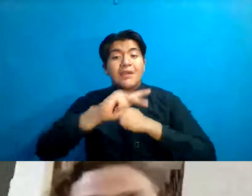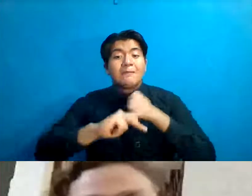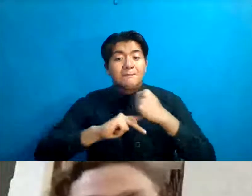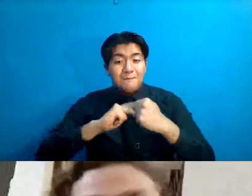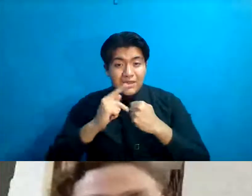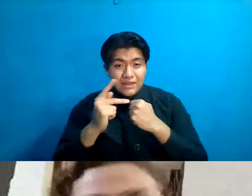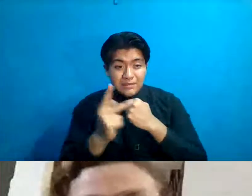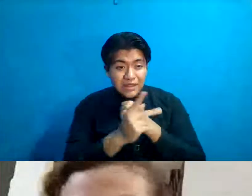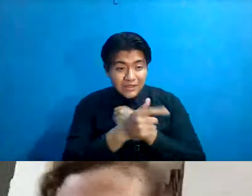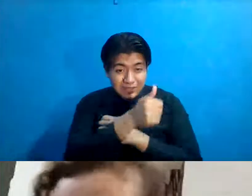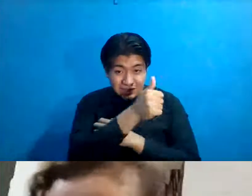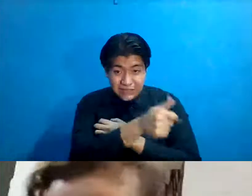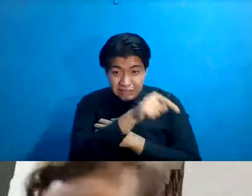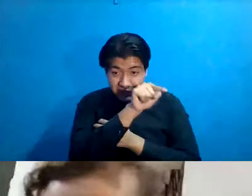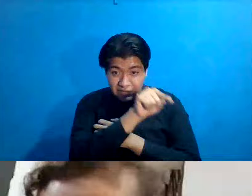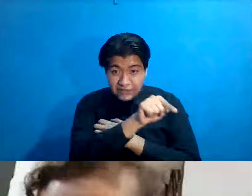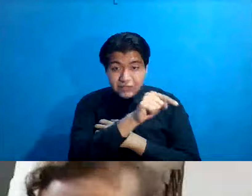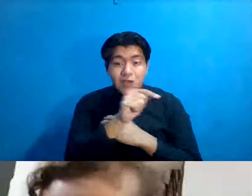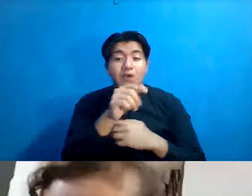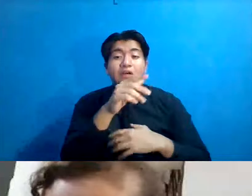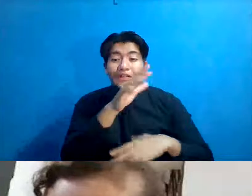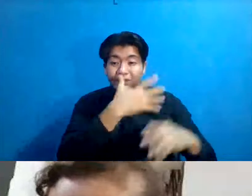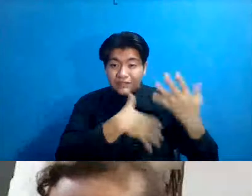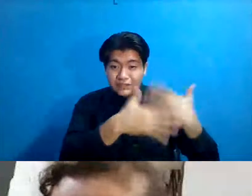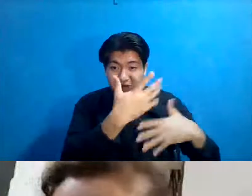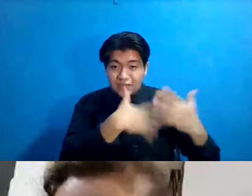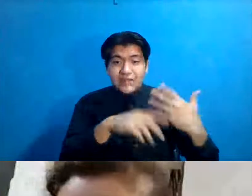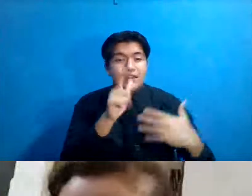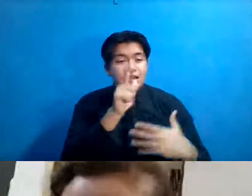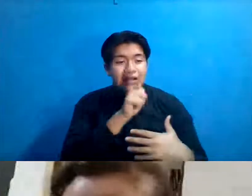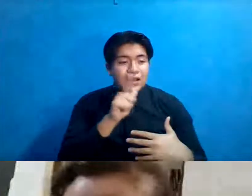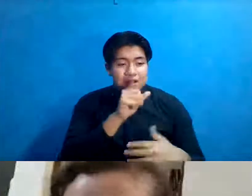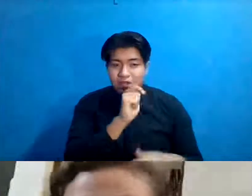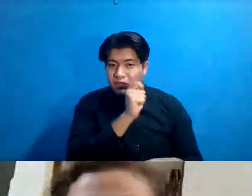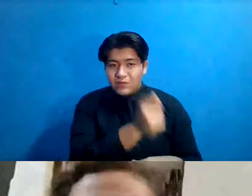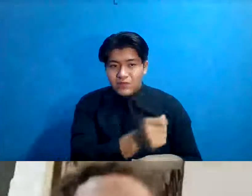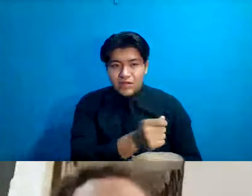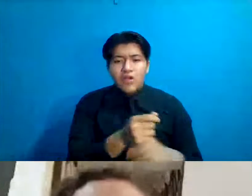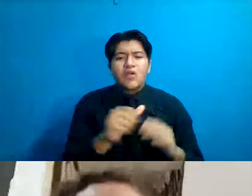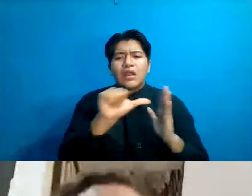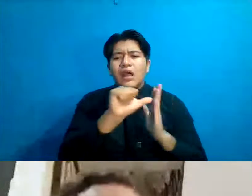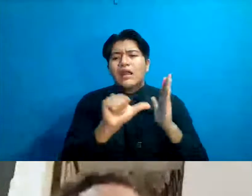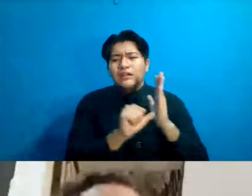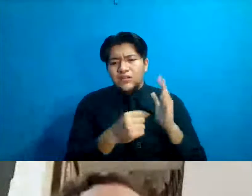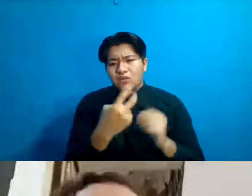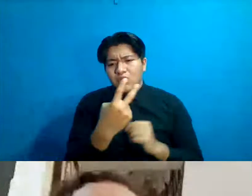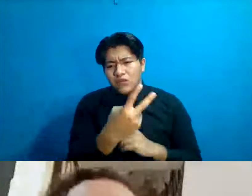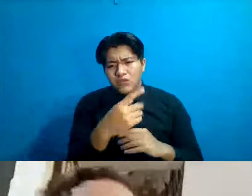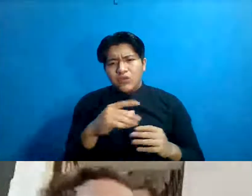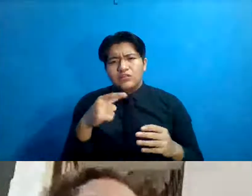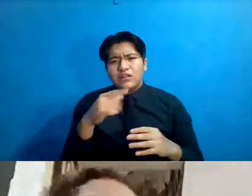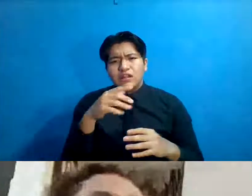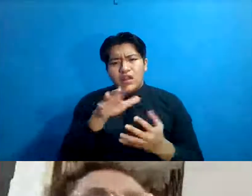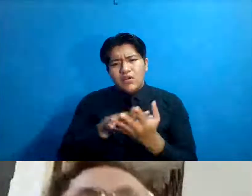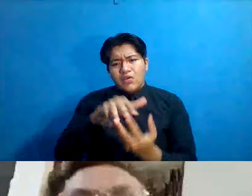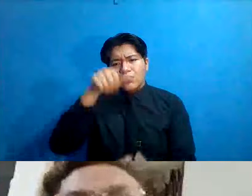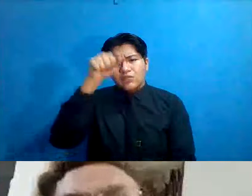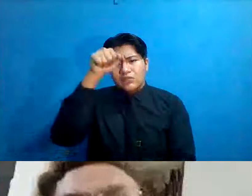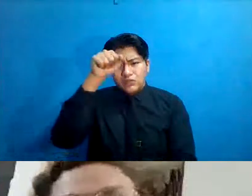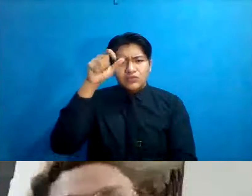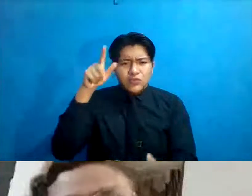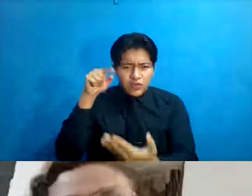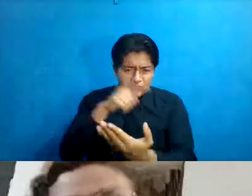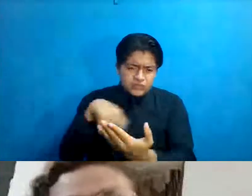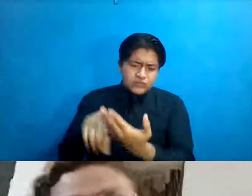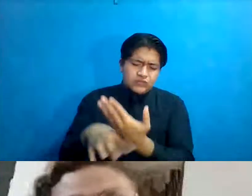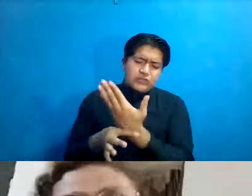sus lenguas. Entonces, cuando nos referimos al artículo 2 constitucional, que México es rico por su